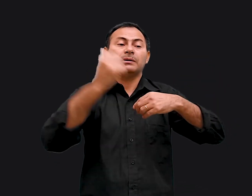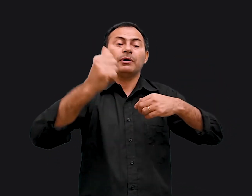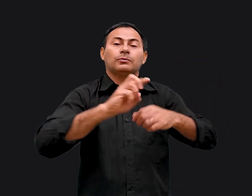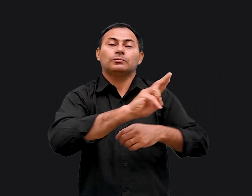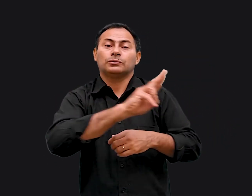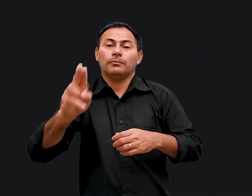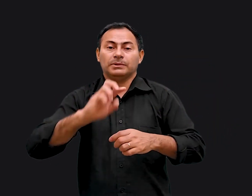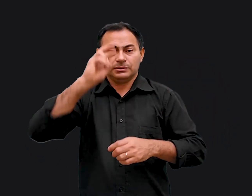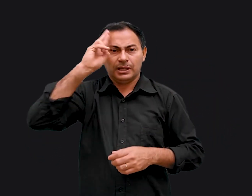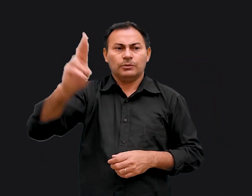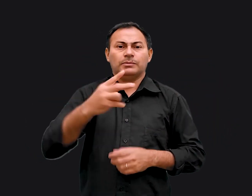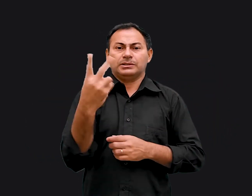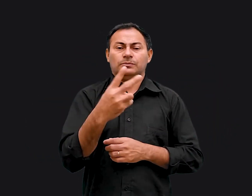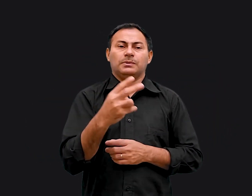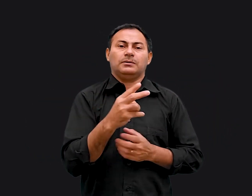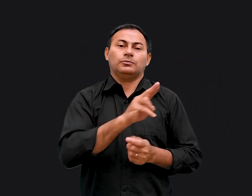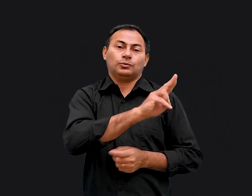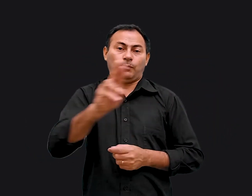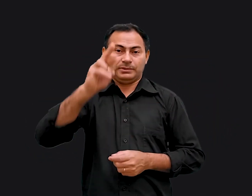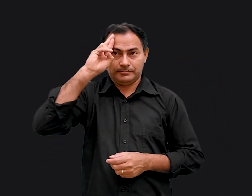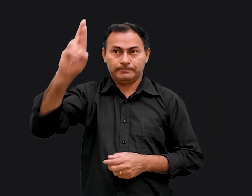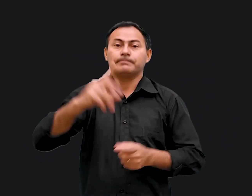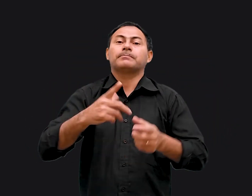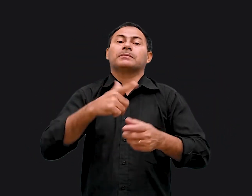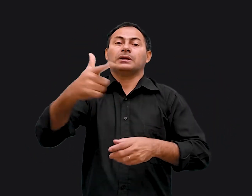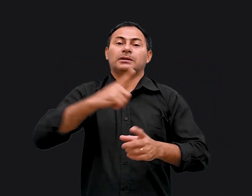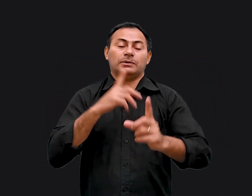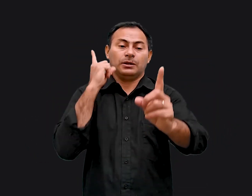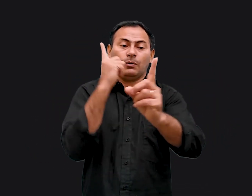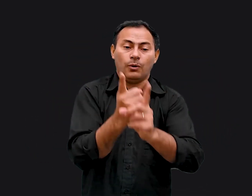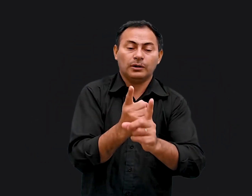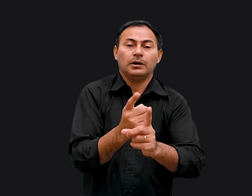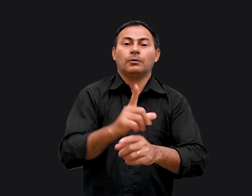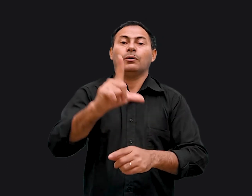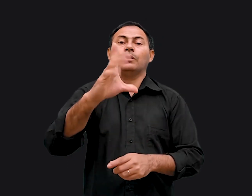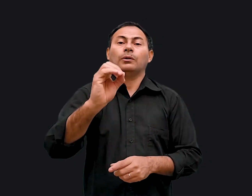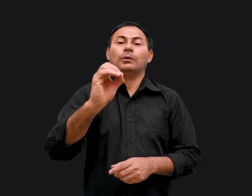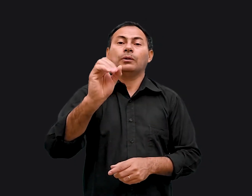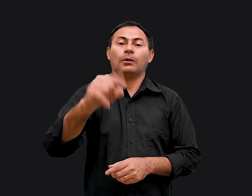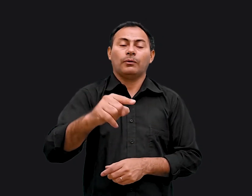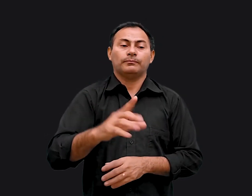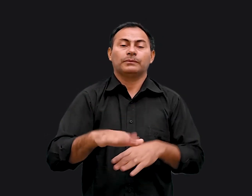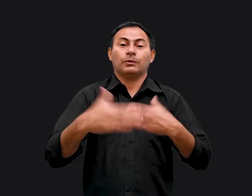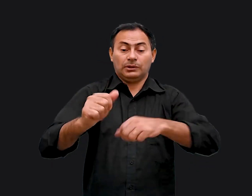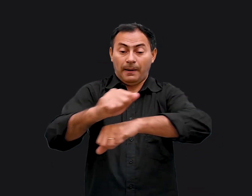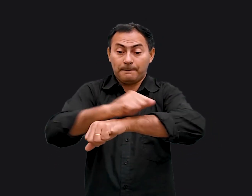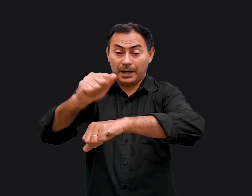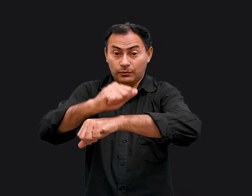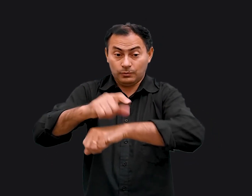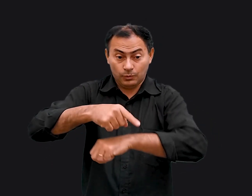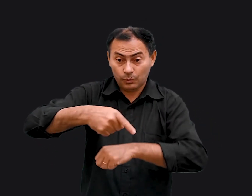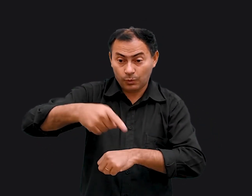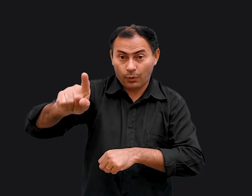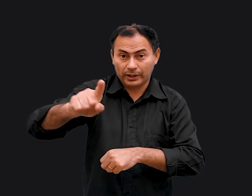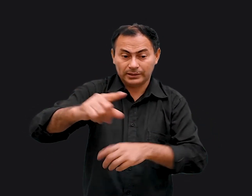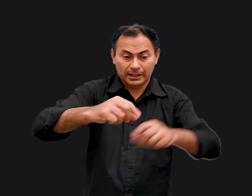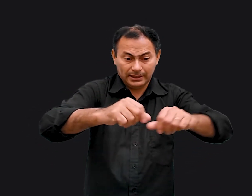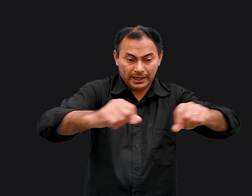chamou pelo nome do Senhor uma segunda vez. Depois ele teve um encontro com Ló. Quando Abraão saiu da terra